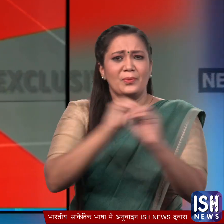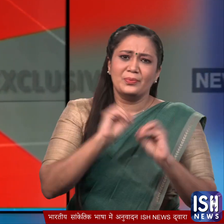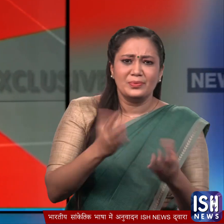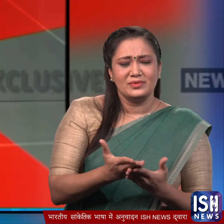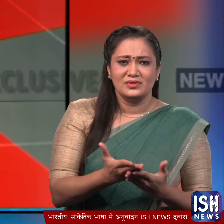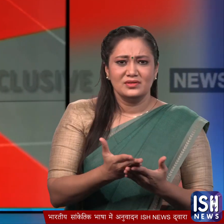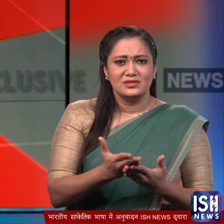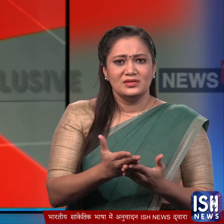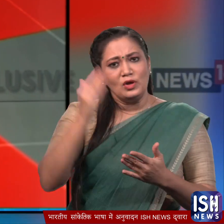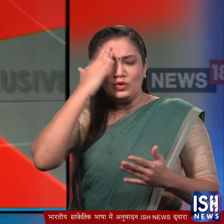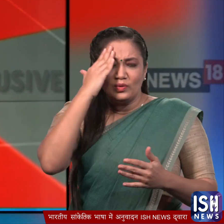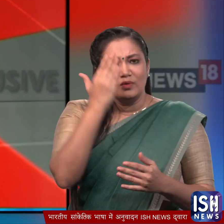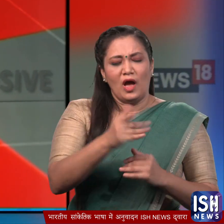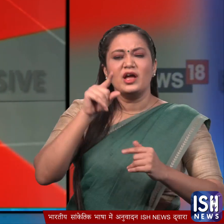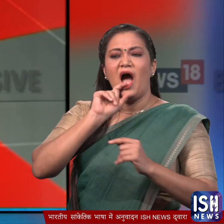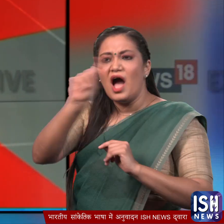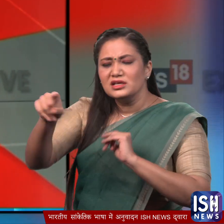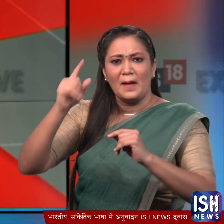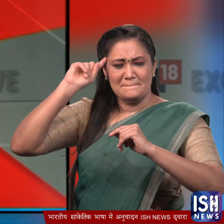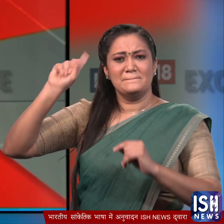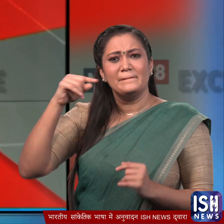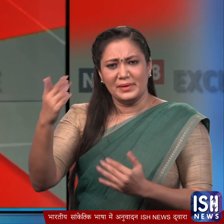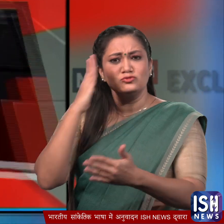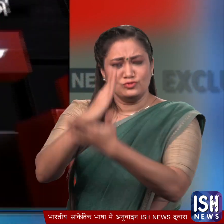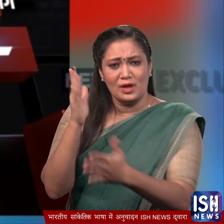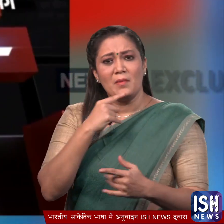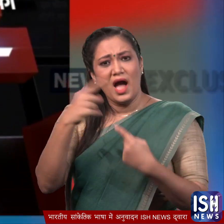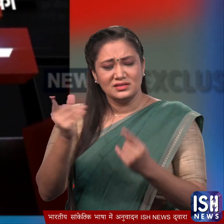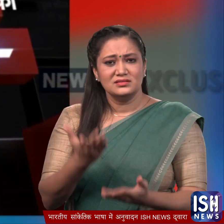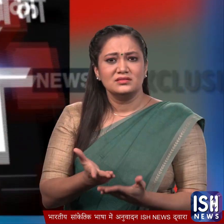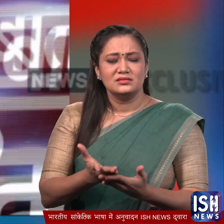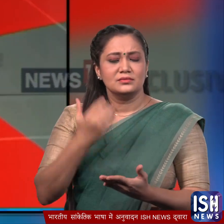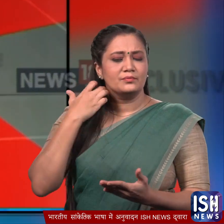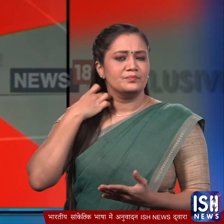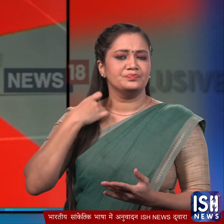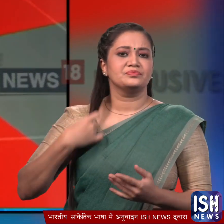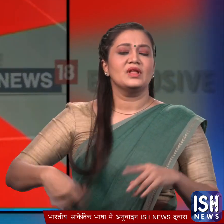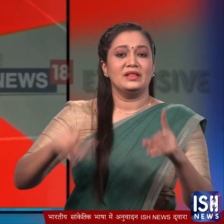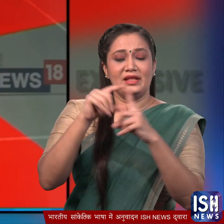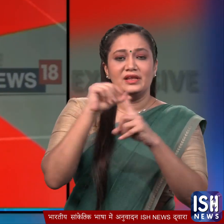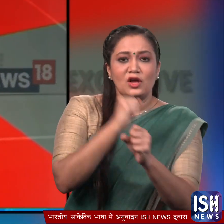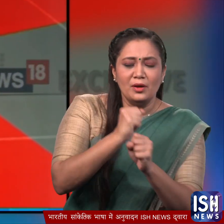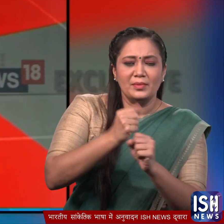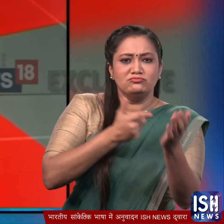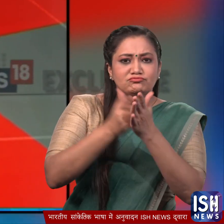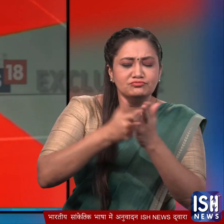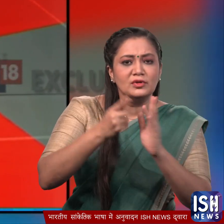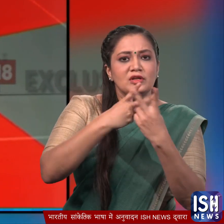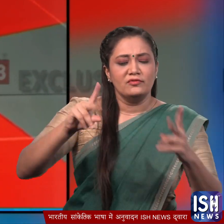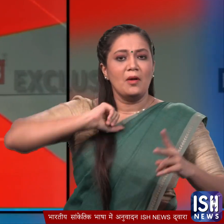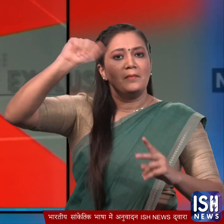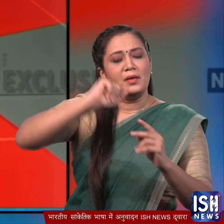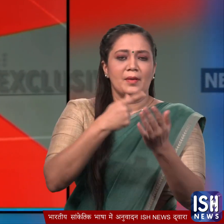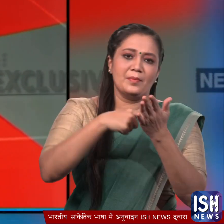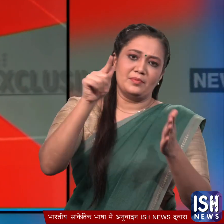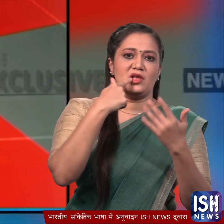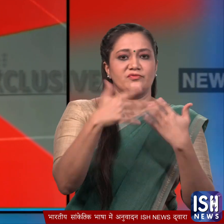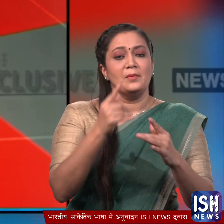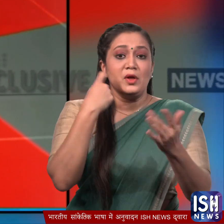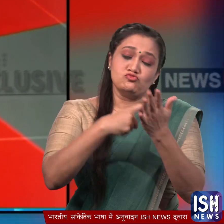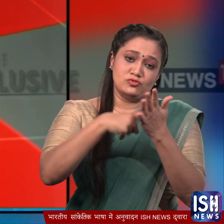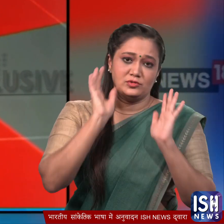टकराए और मुड़ गए। उसी वक्त लड़के खिड़की से बाहर निकले हुए थे, लेकिन उनकी मस्ती पर कोई फर्क नहीं पड़ा, बल्कि दाईं ओर दिख रही गाड़ी में